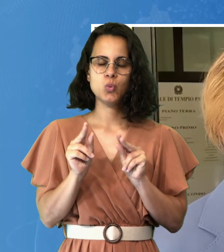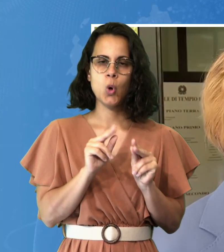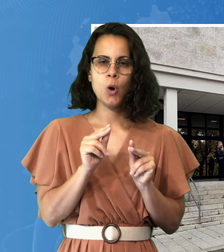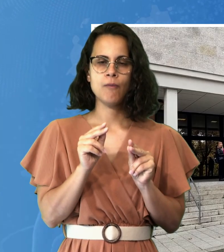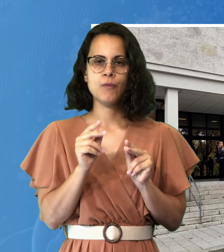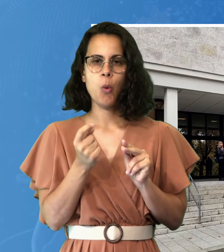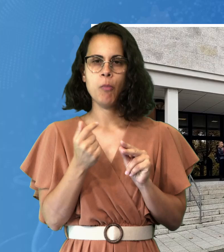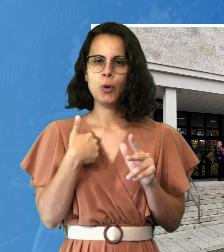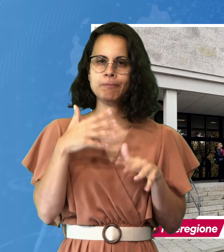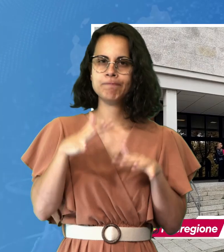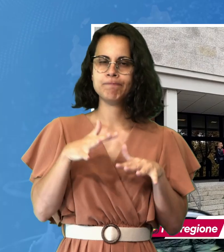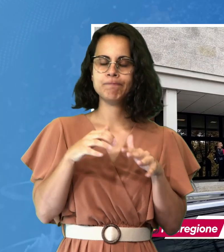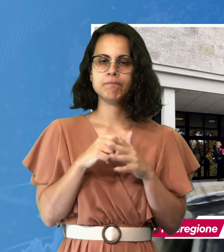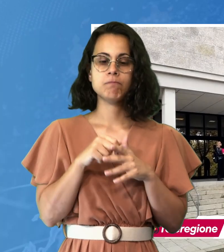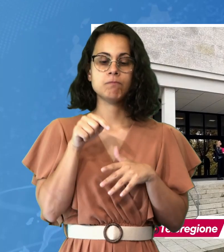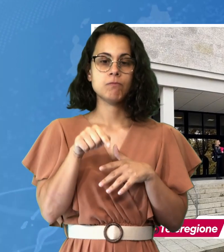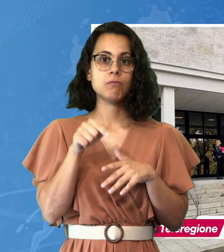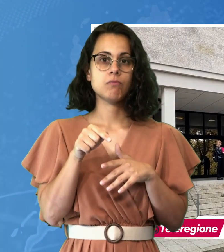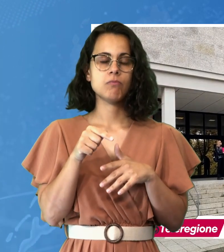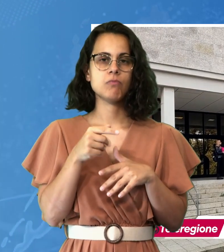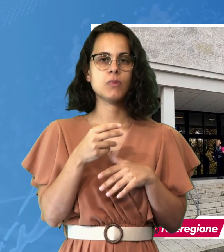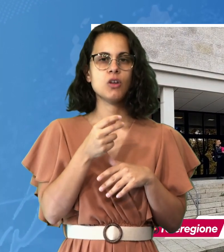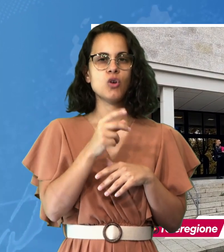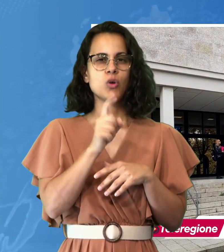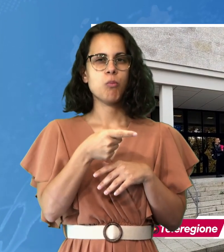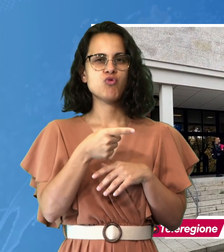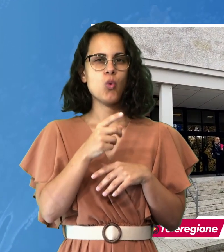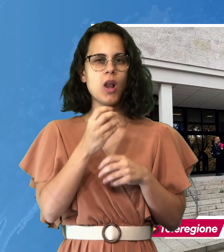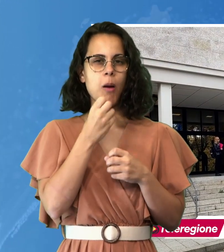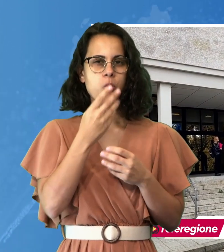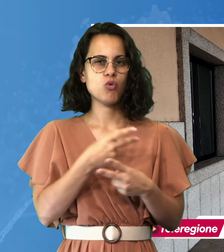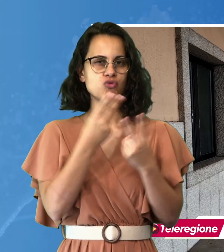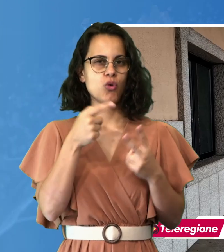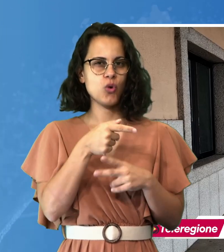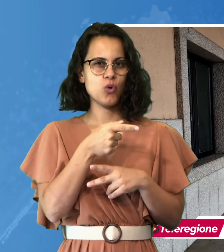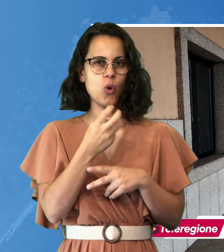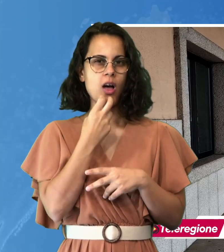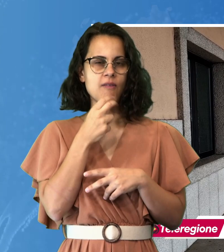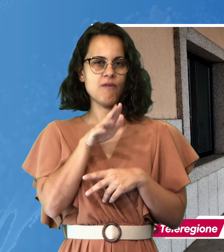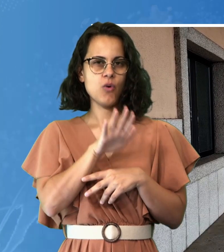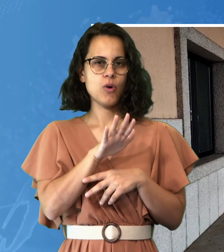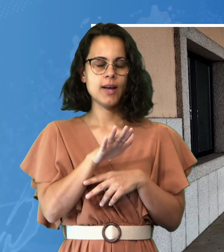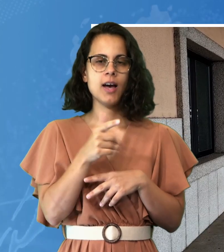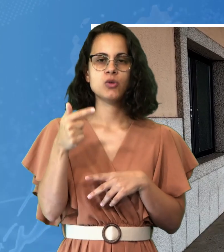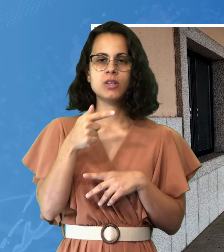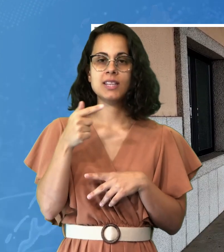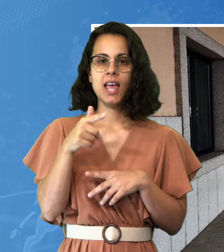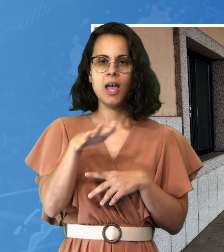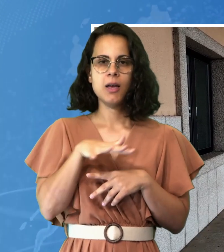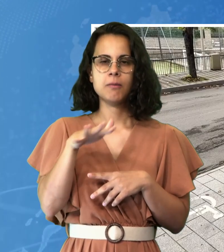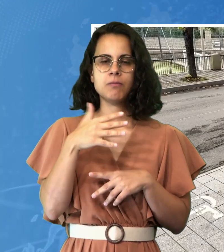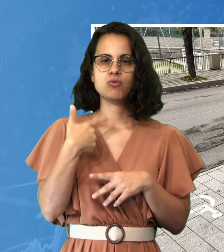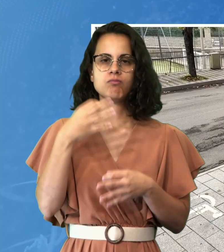Con le dichiarazioni di Giulia Buongiorno, avvocato di parte civile, si è aperto a tempio Pausania il processo nei